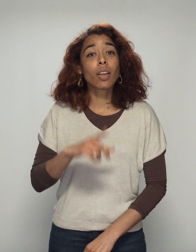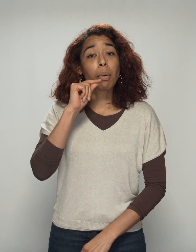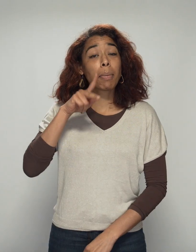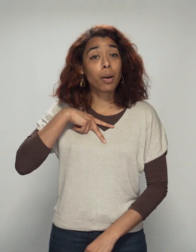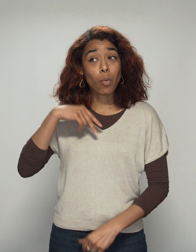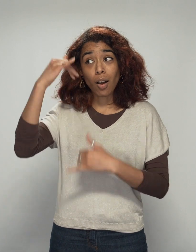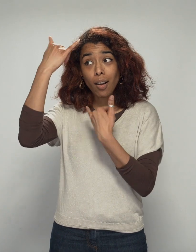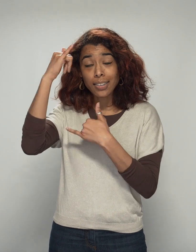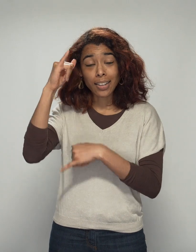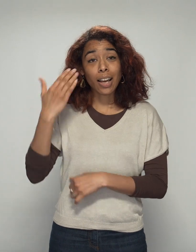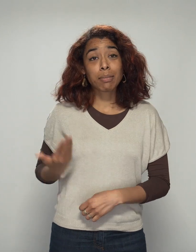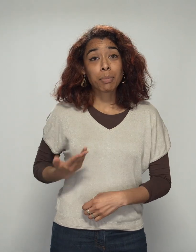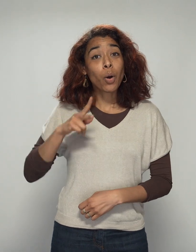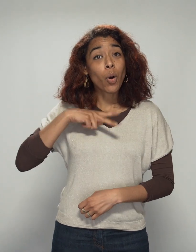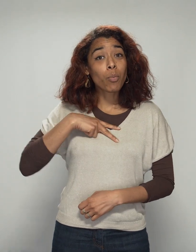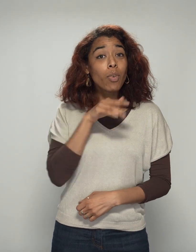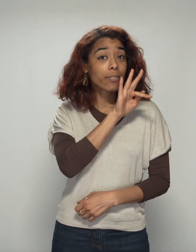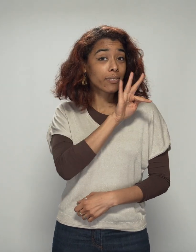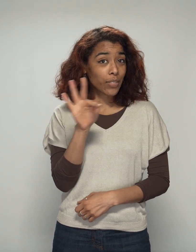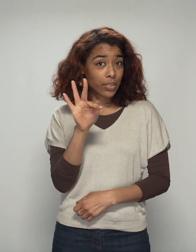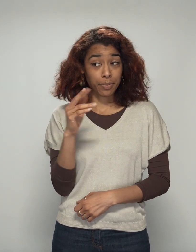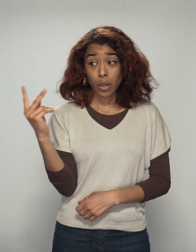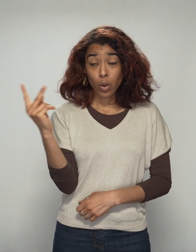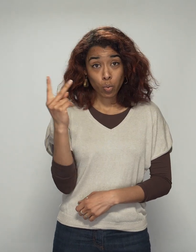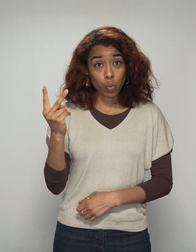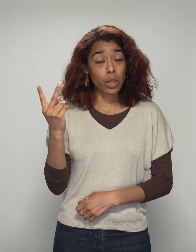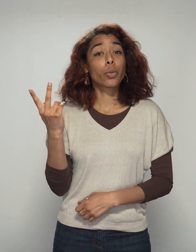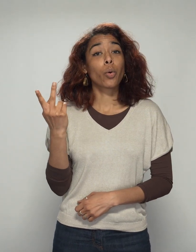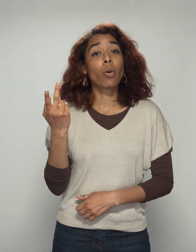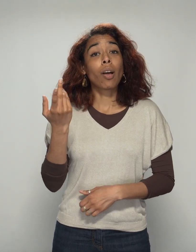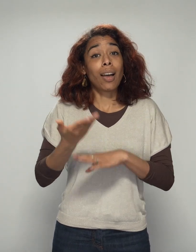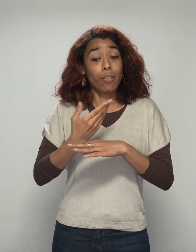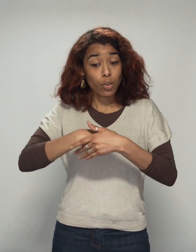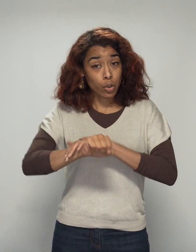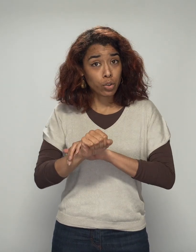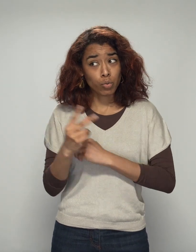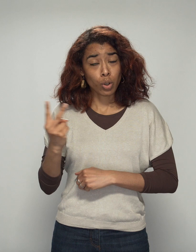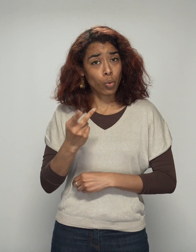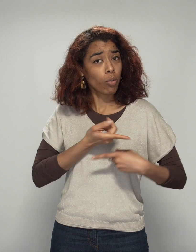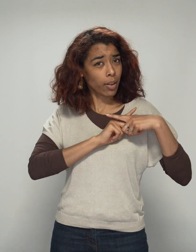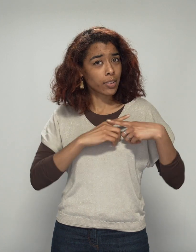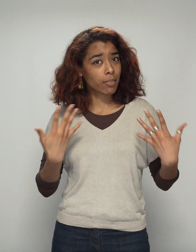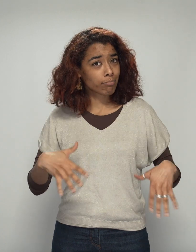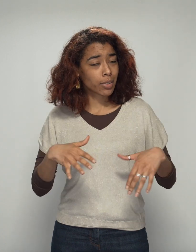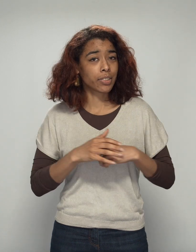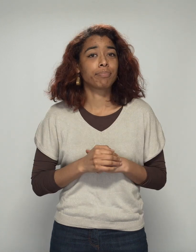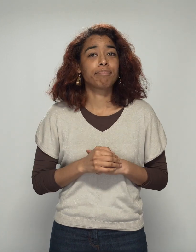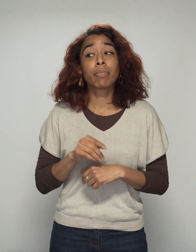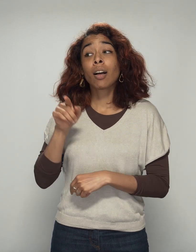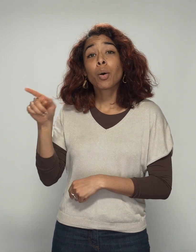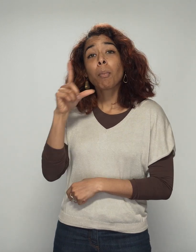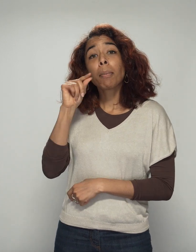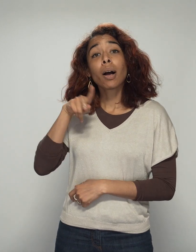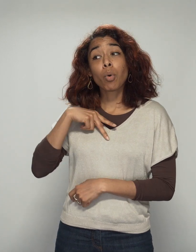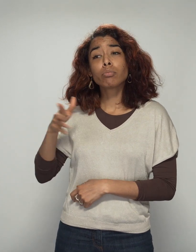Alors je suis née d'un papa algérien et d'une maman française qui étaient tous les deux convertis avant ma naissance. Et